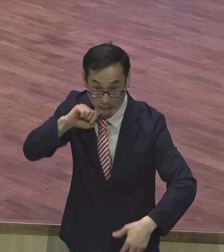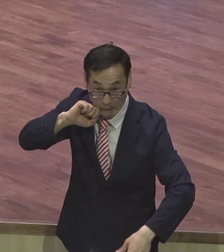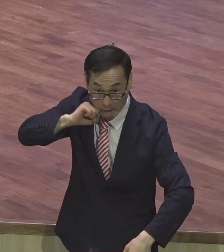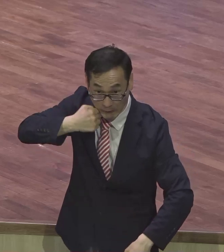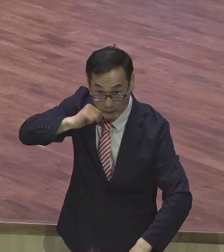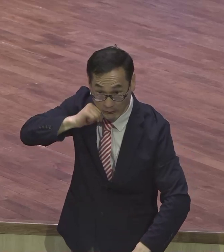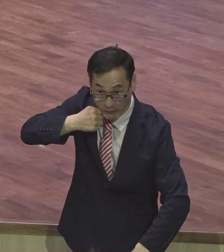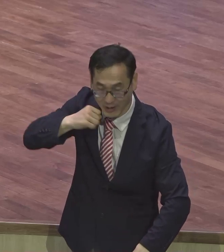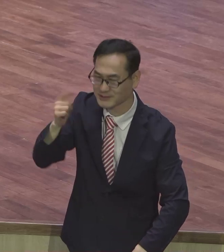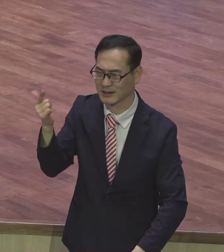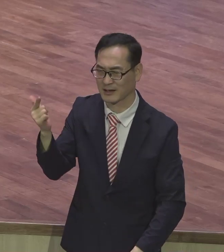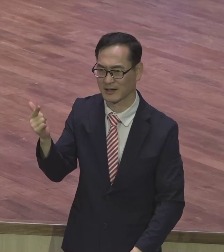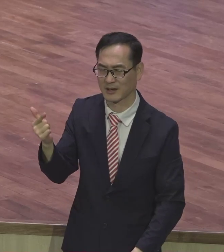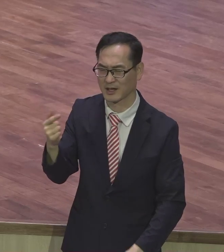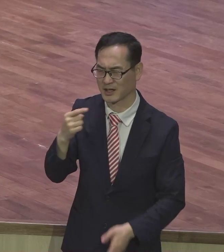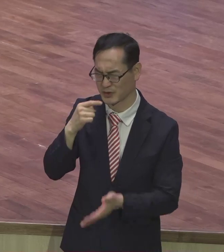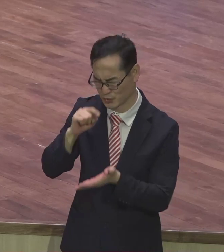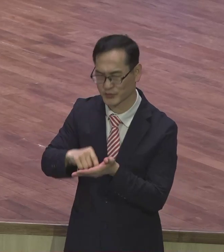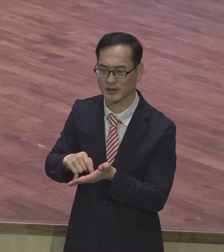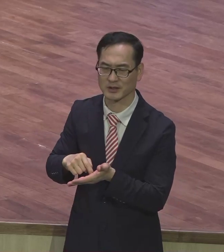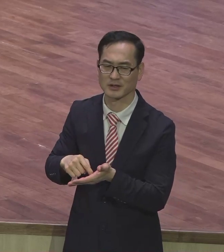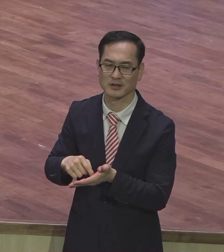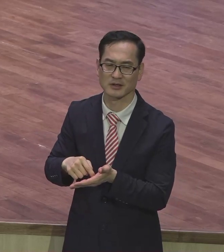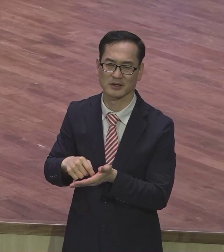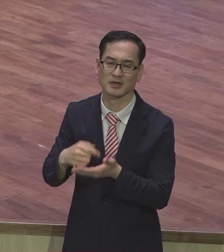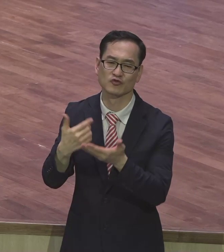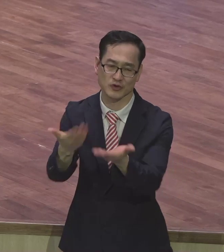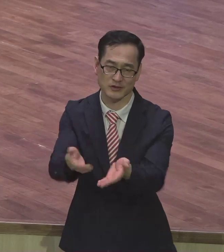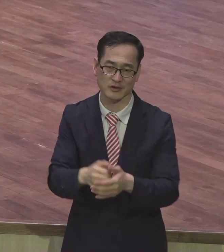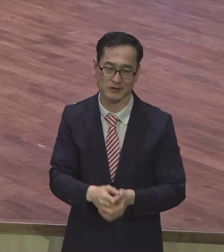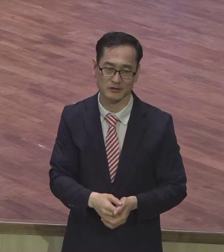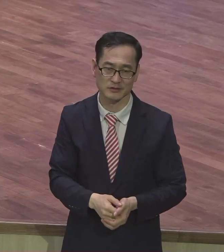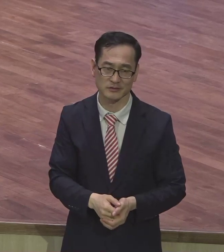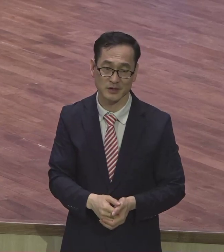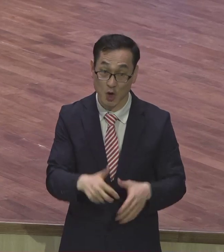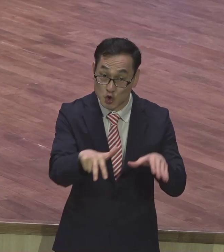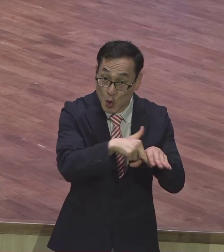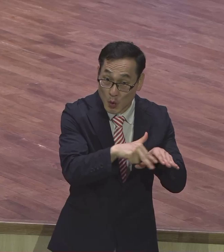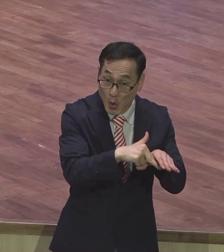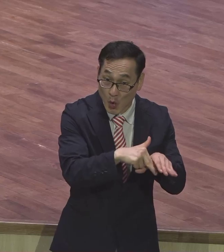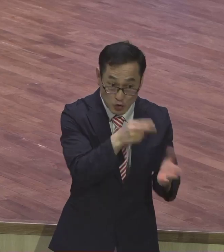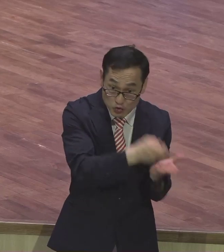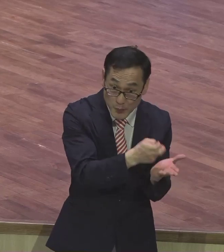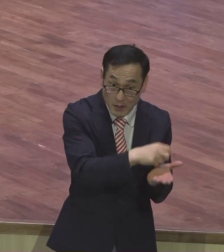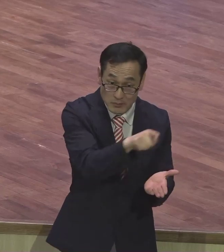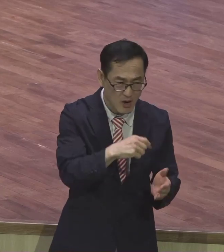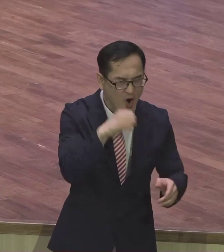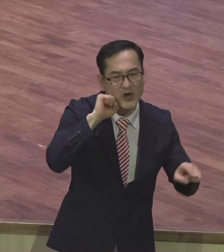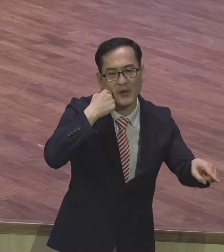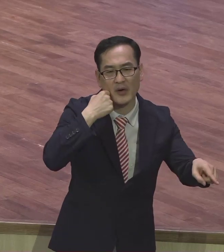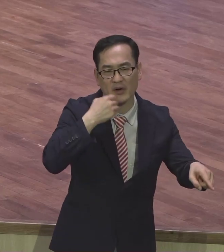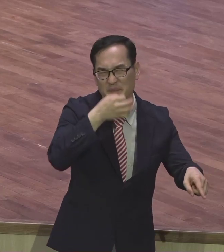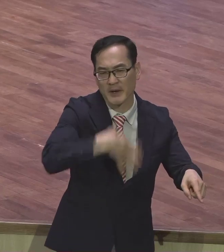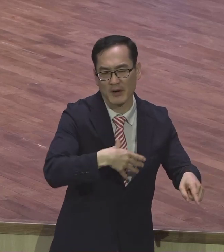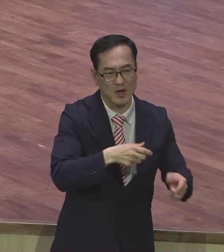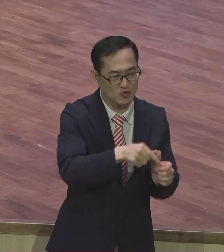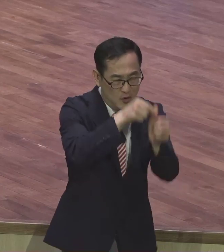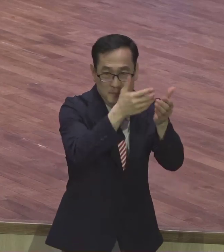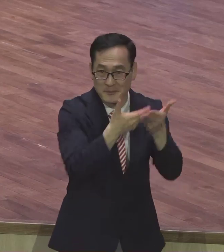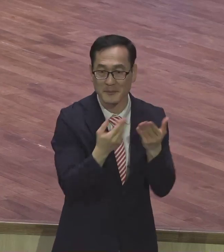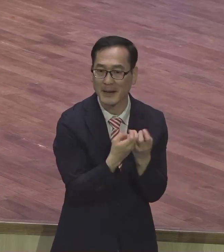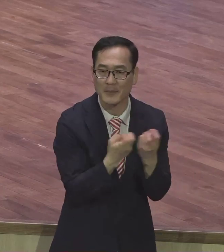종교예요 구원 없어요 하나님은 우리 요구하는 게 아무것도 없어요 나를 믿어라 그랬어요 믿기만 하면 구원받아 아멘